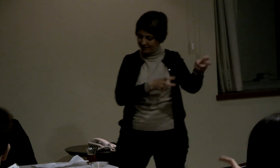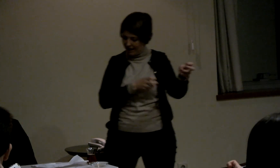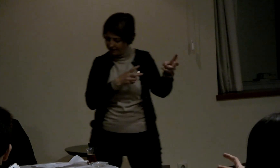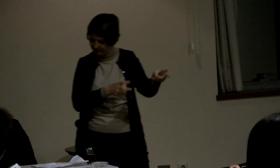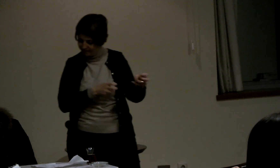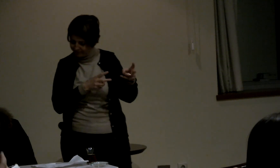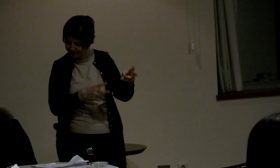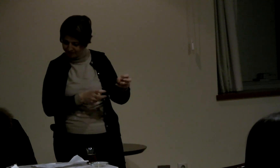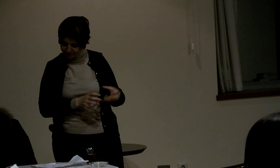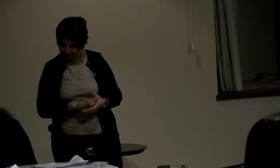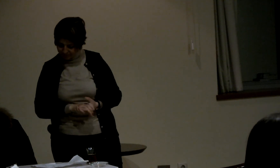Tren.